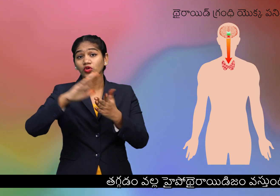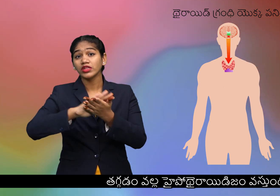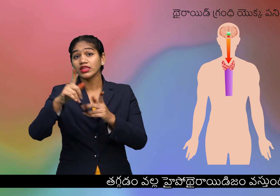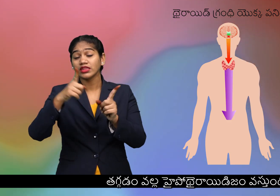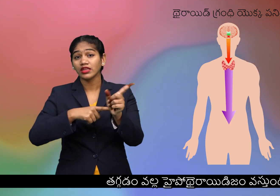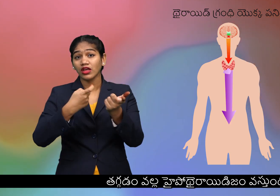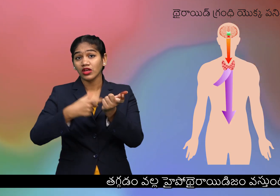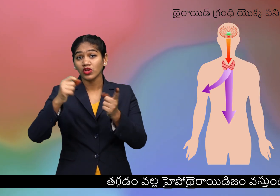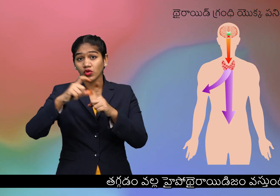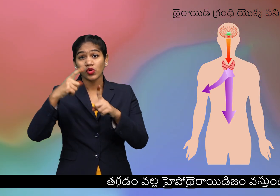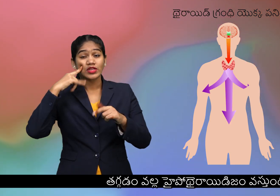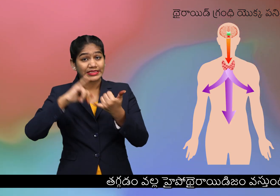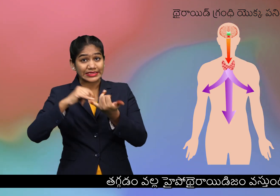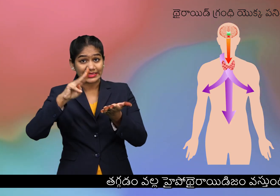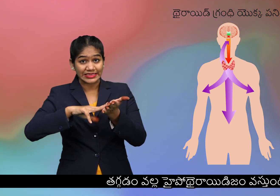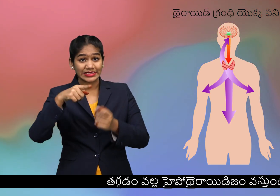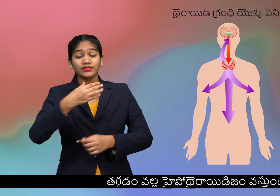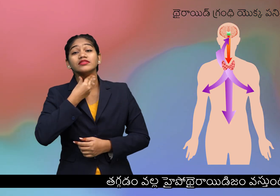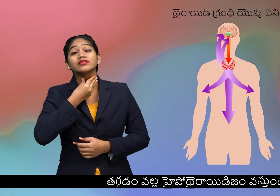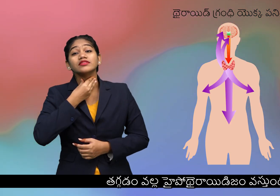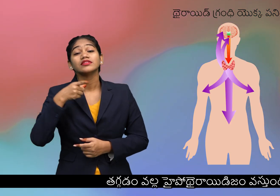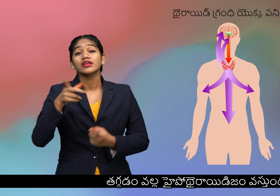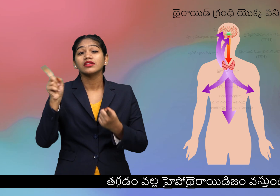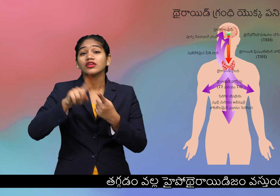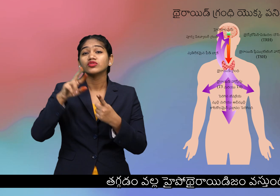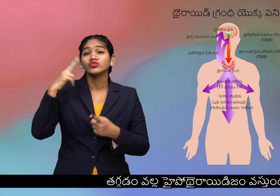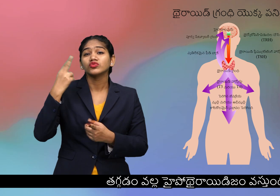వల్ల హైపోథైరాయిడిజం వస్తుంది.